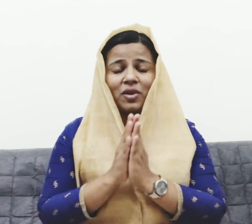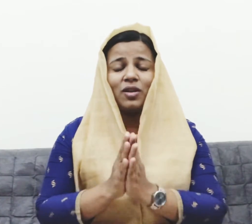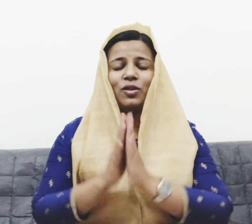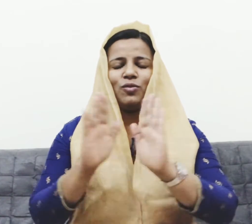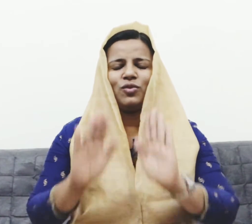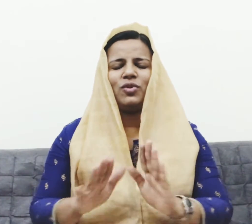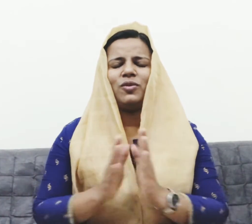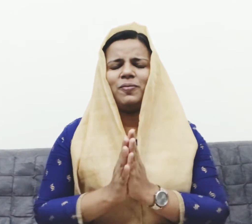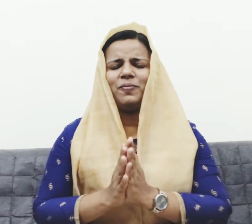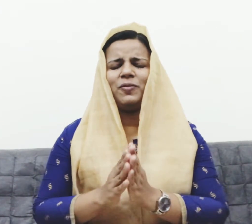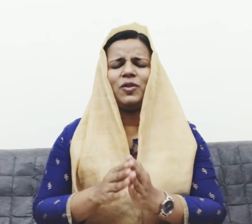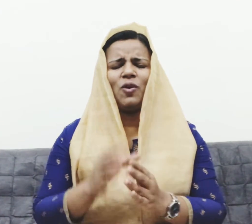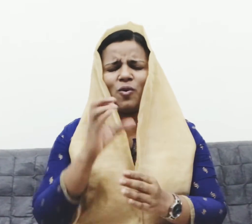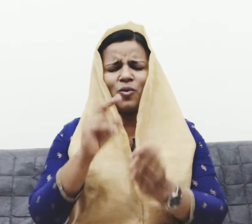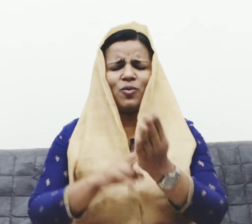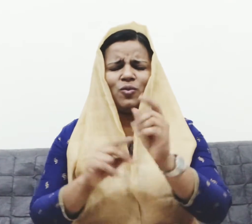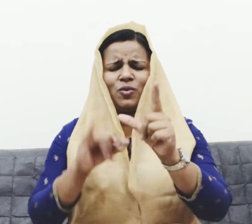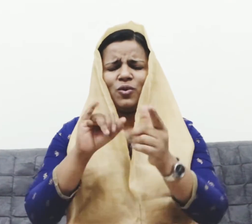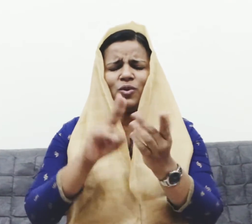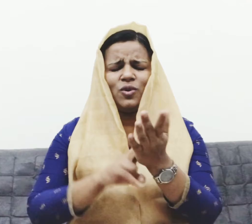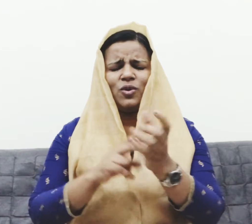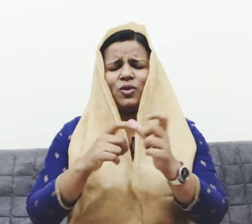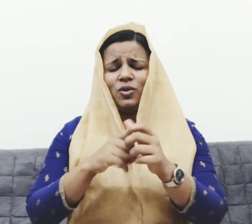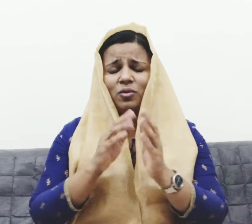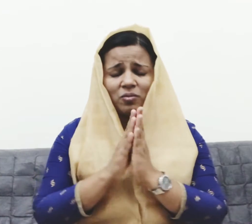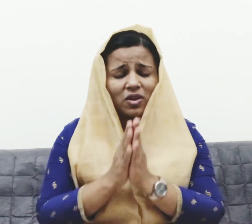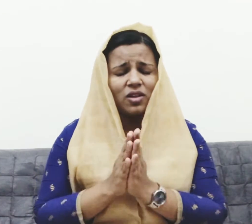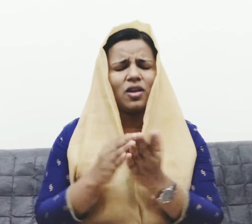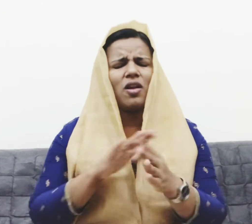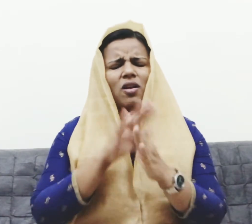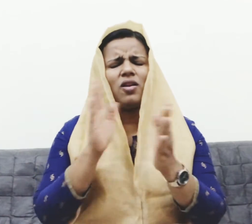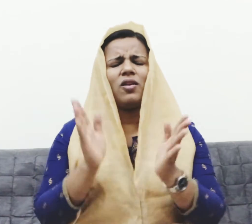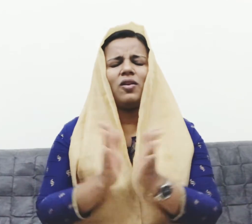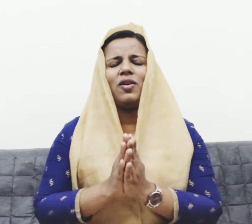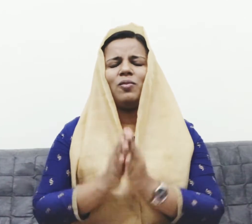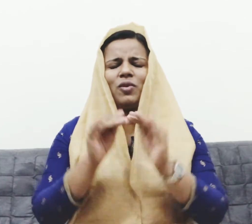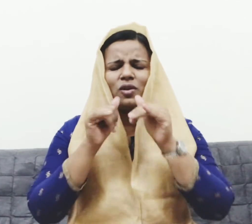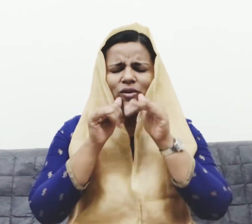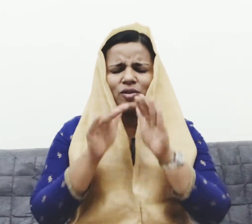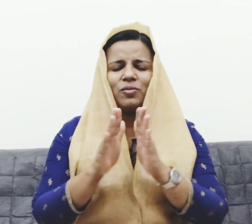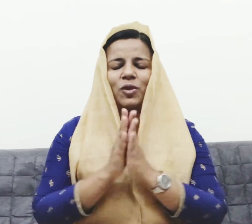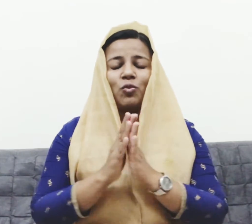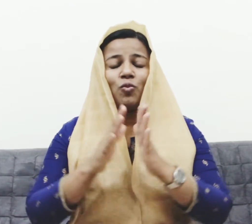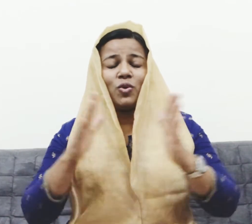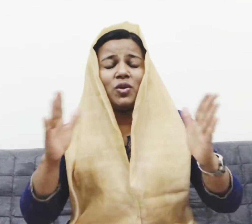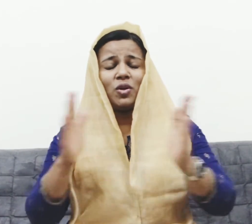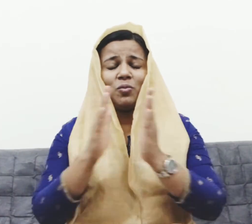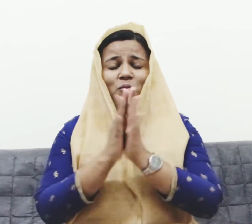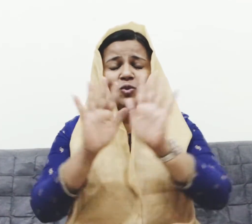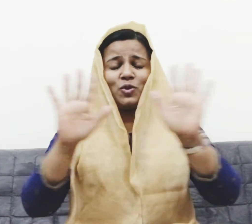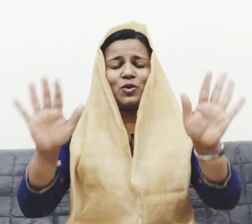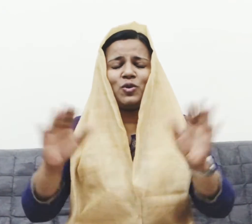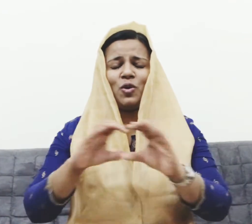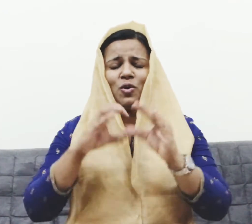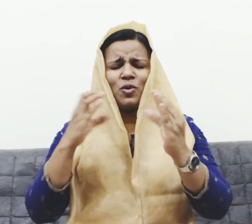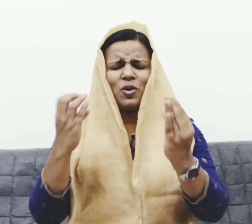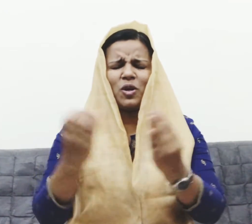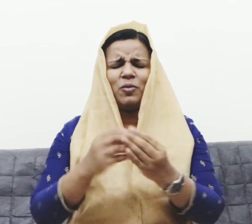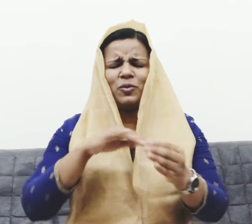ദിവസം സഭായോഗങ്ങളുണ്ടല്ലോ, ഓൺലൈനിലൂടെ അല്ലാതെയൊക്കെയുള്ള എല്ലാ ആരാധനകളും ഞങ്ങൾ അനുഗ്രഹിച്ച് പ്രാർത്ഥിക്കുന്നു. കർത്താവിൻ്റെ വലിയ മഹത്വം ലോകവ്യാപകമായി